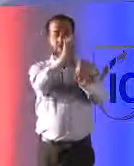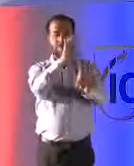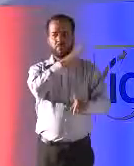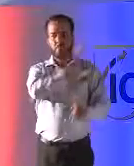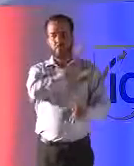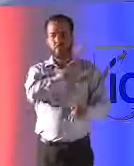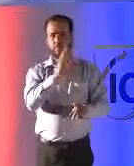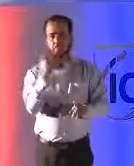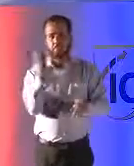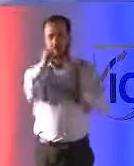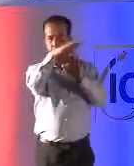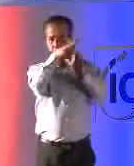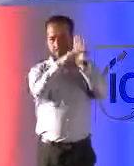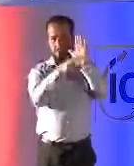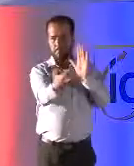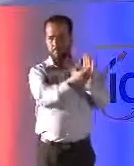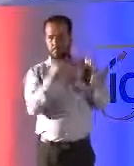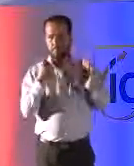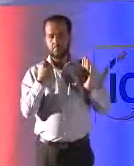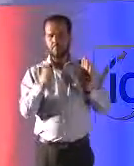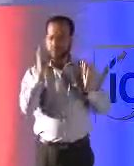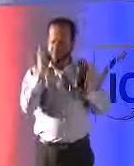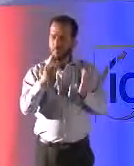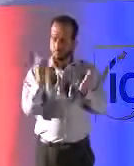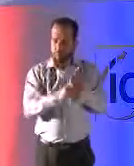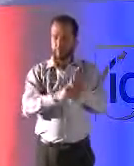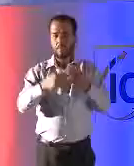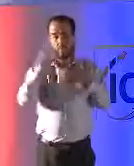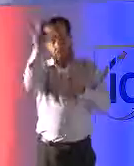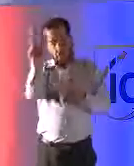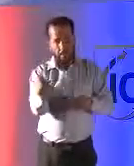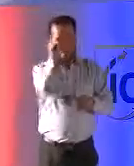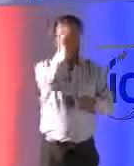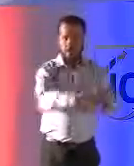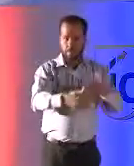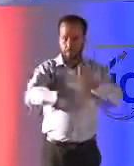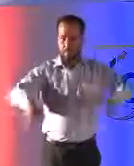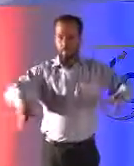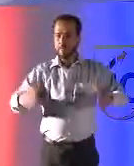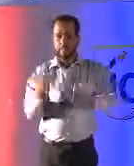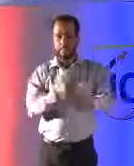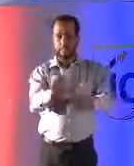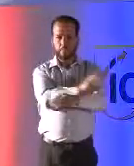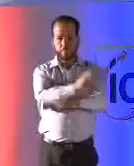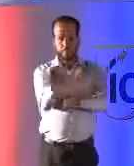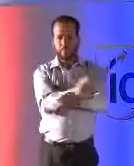هذه الأهداف ونحقق نفاذ حقيقي لأشخاص ذوي الإعاقة باستخدام هذه